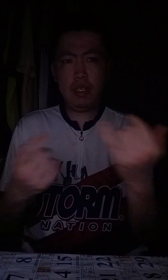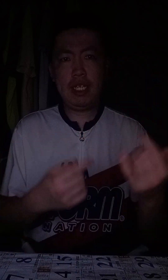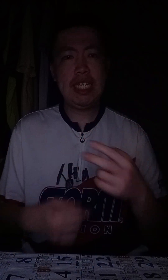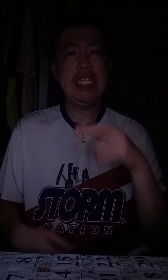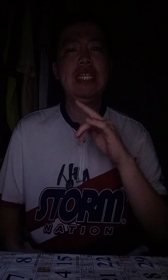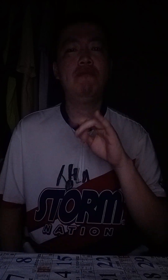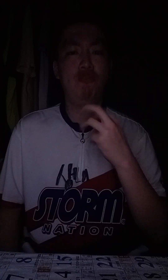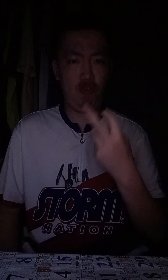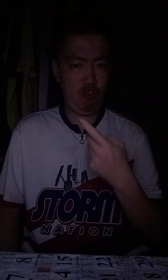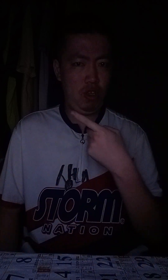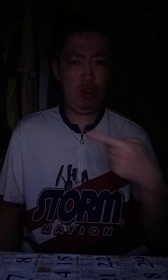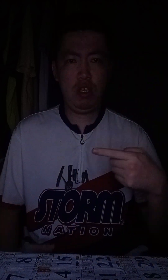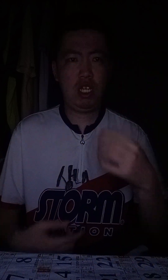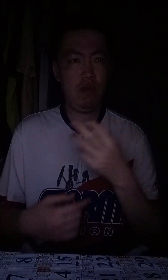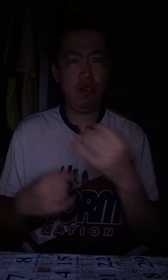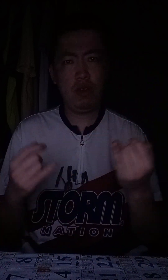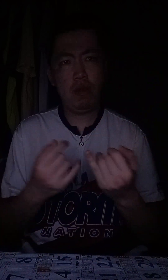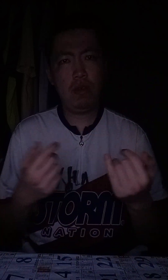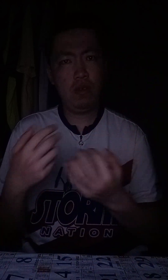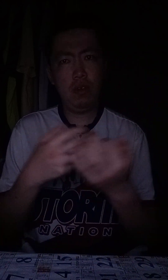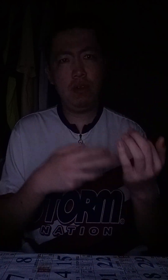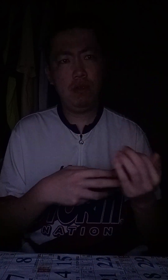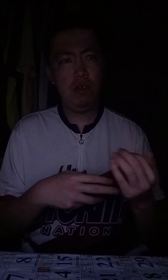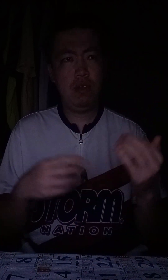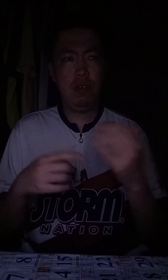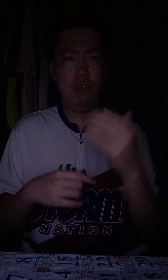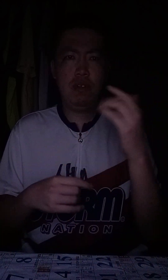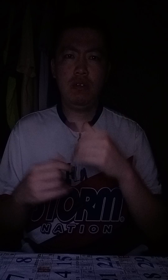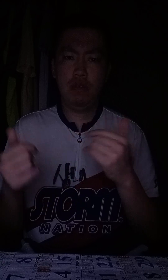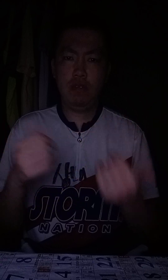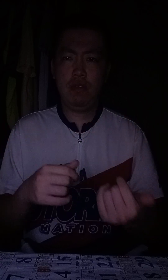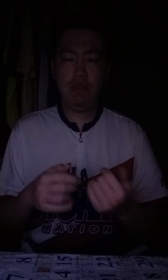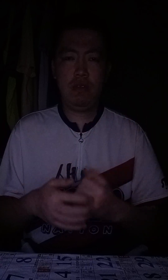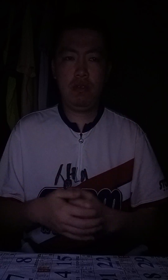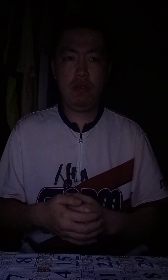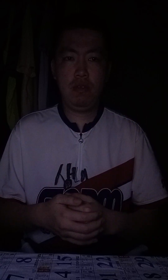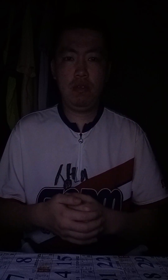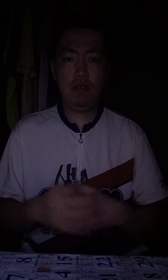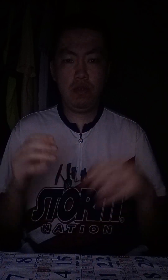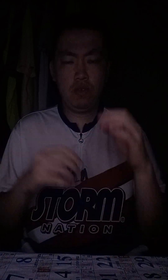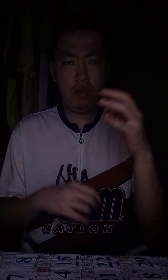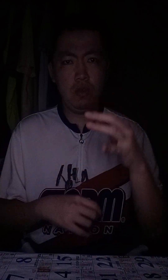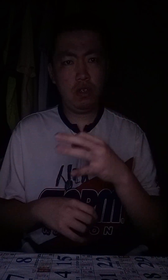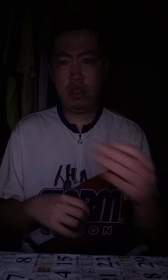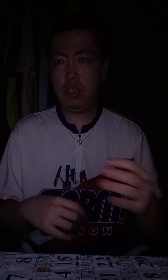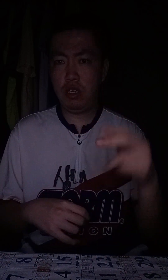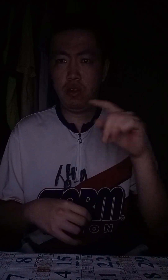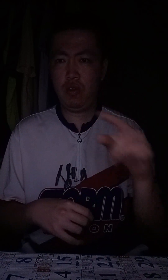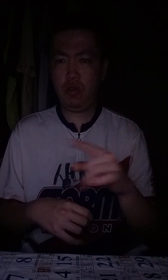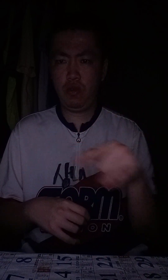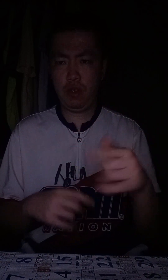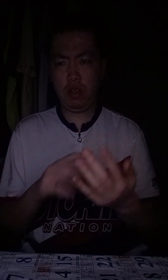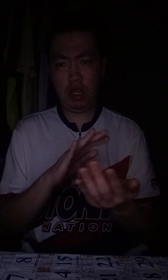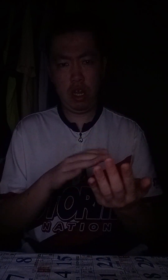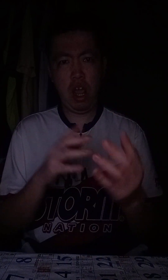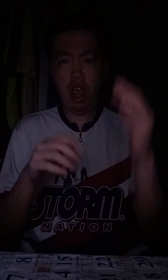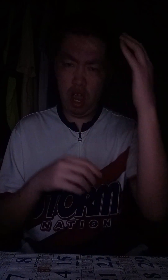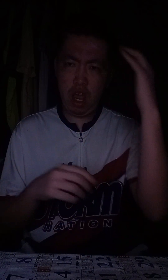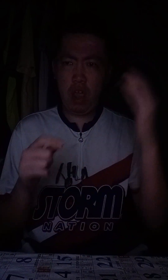김군이었습니다. 김군은 병원으로 옮겨졌지만 결국 숨졌습니다. 경찰과 학교 측은 유서에 적힌 학생 등을 조사하고